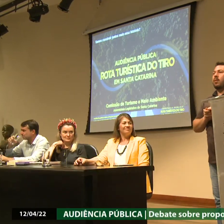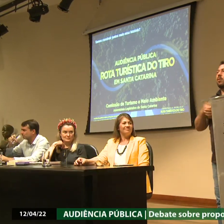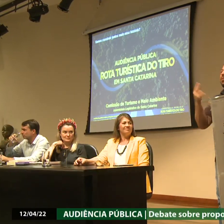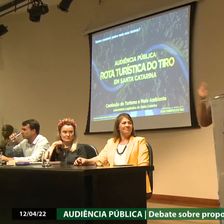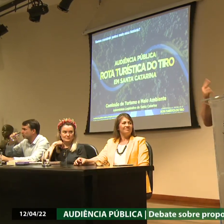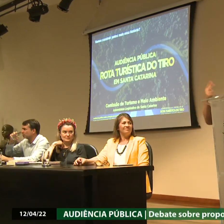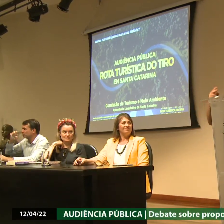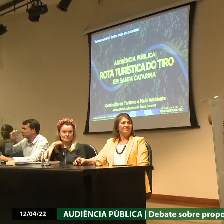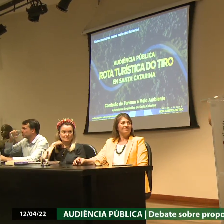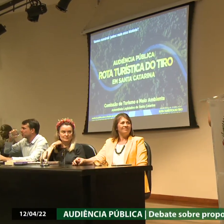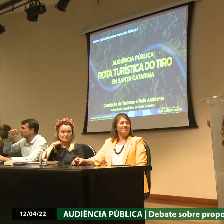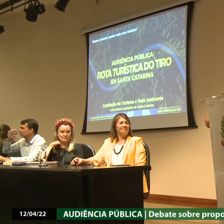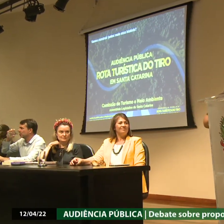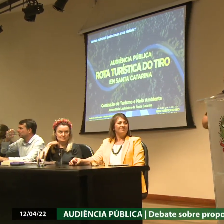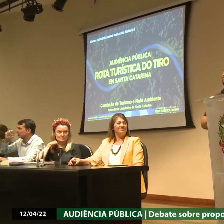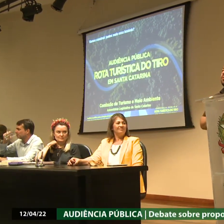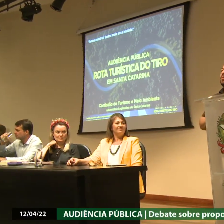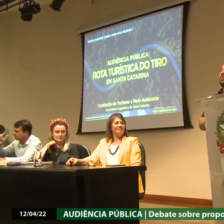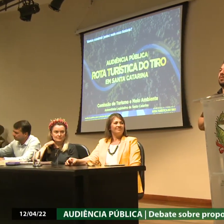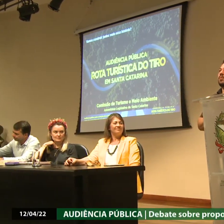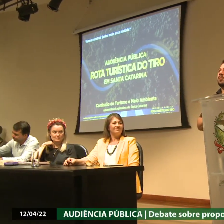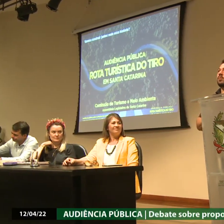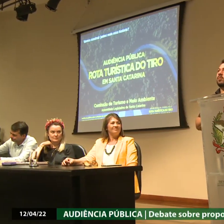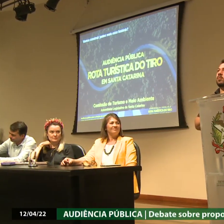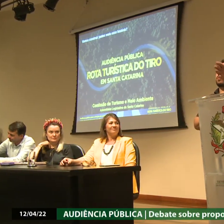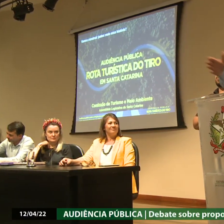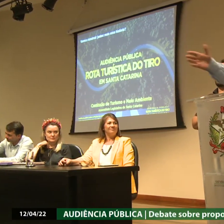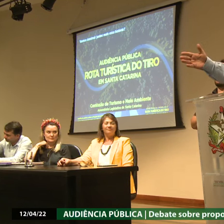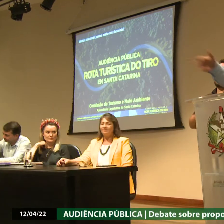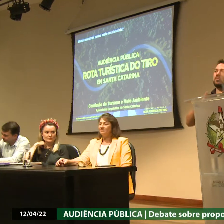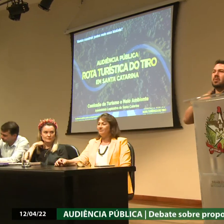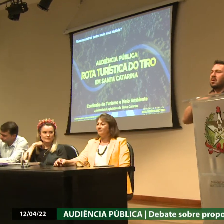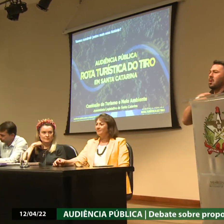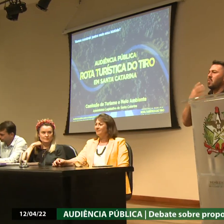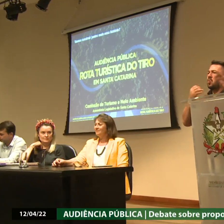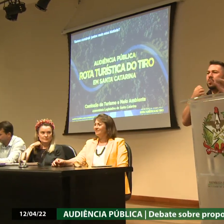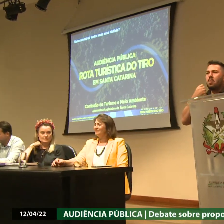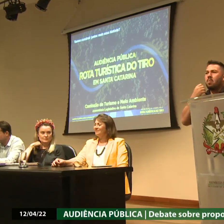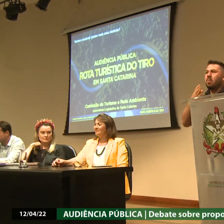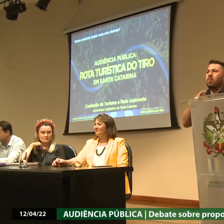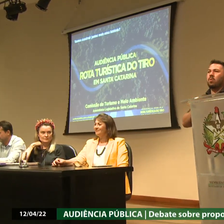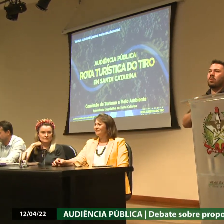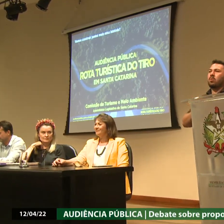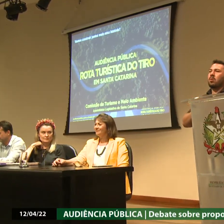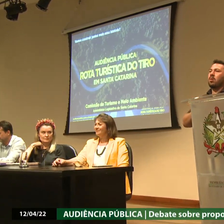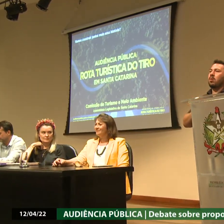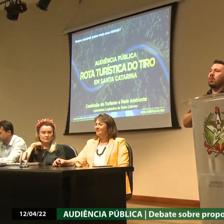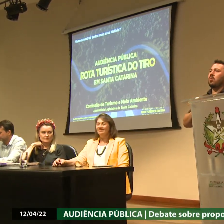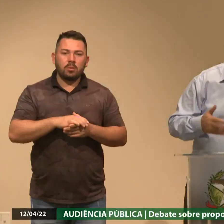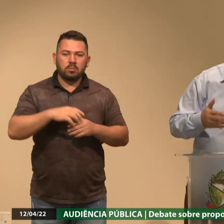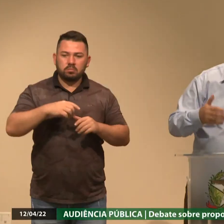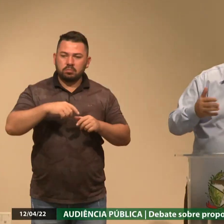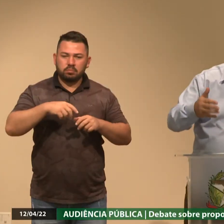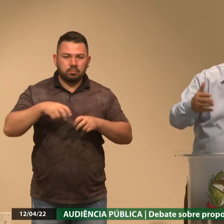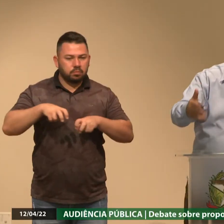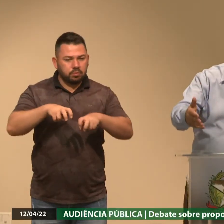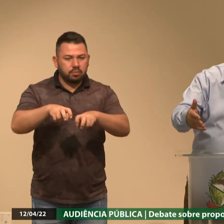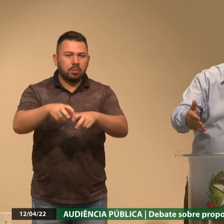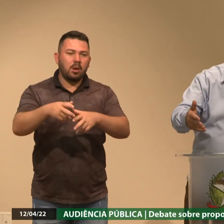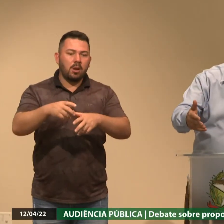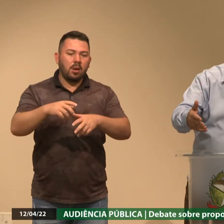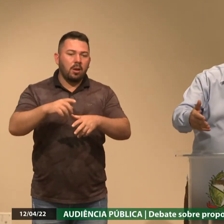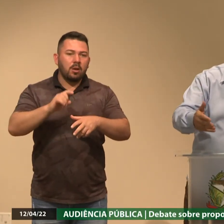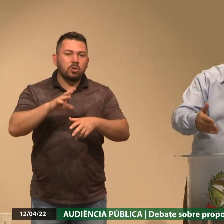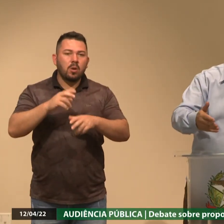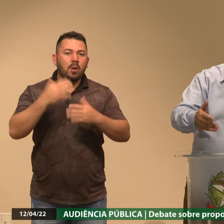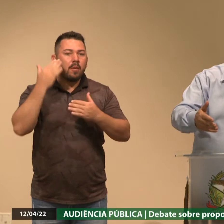desfiles nos dois domingo 13 e 20 se filhos maravilhosos eu sempre digo para essa rapaziada que o nossos filhos não deve nada para Blumenau o nosso apenas